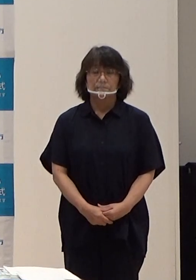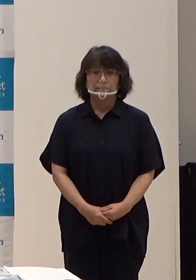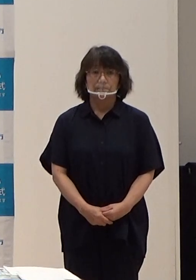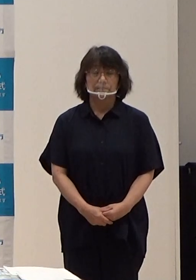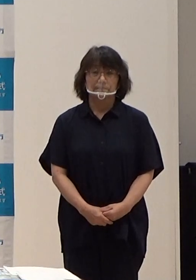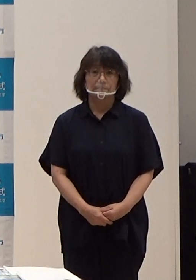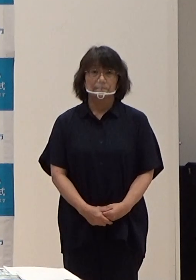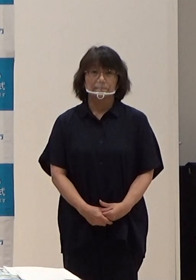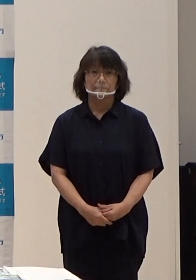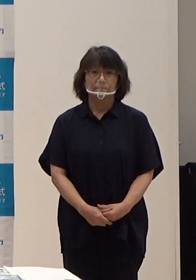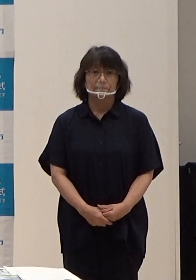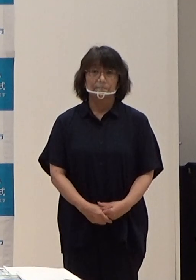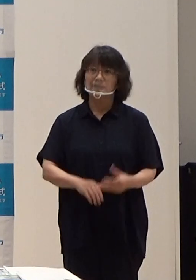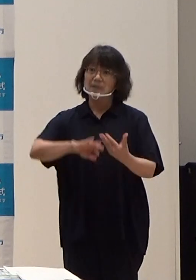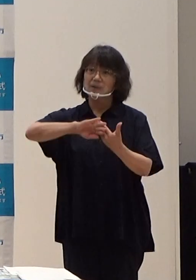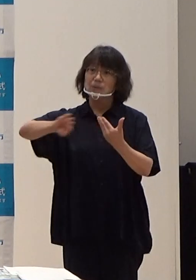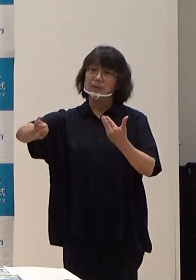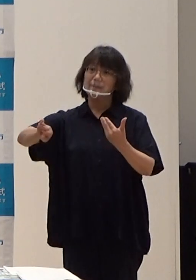その他ございますか。